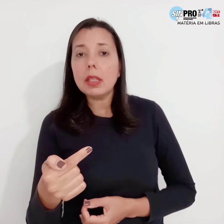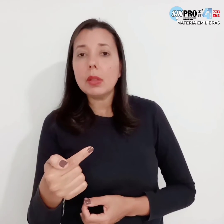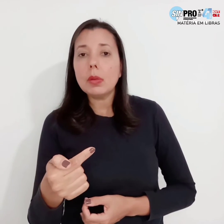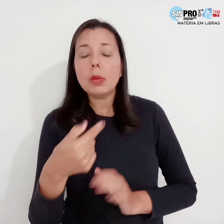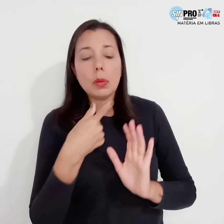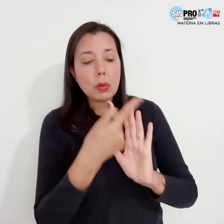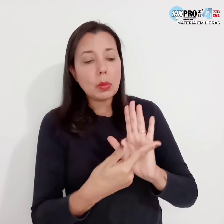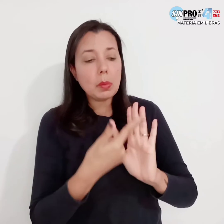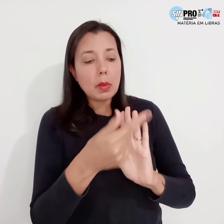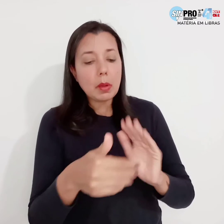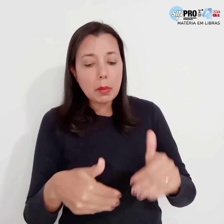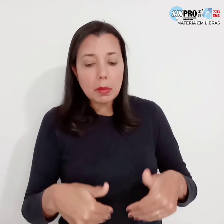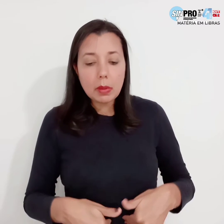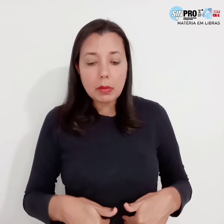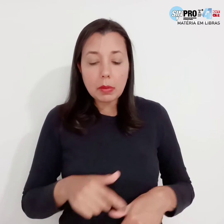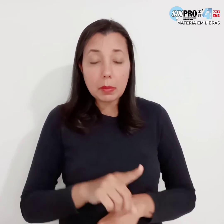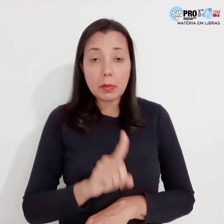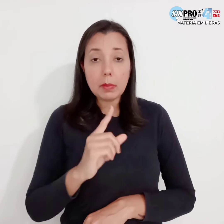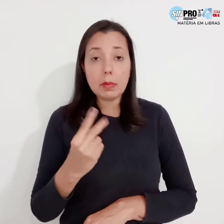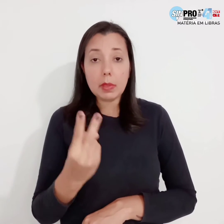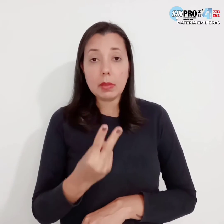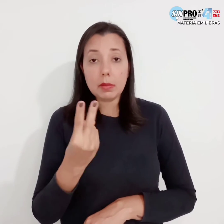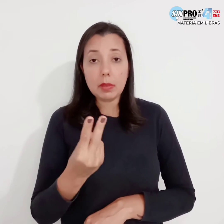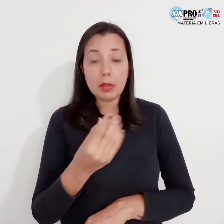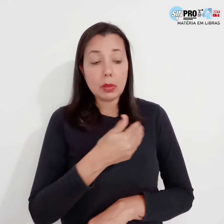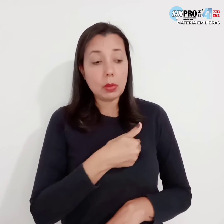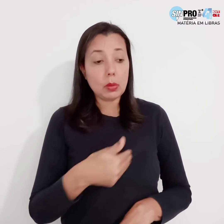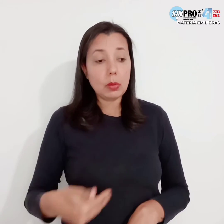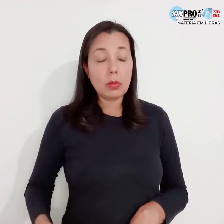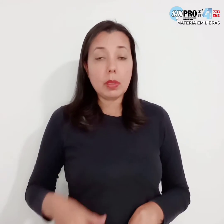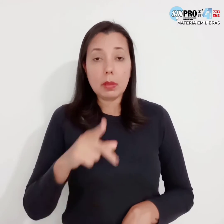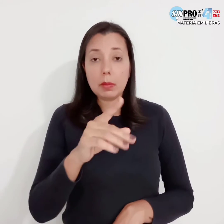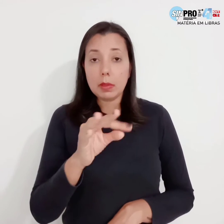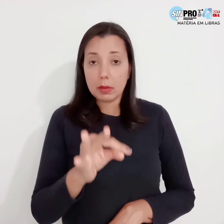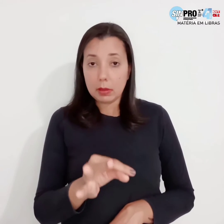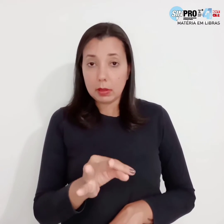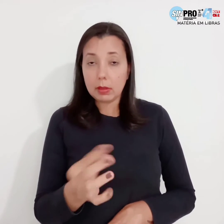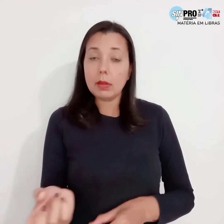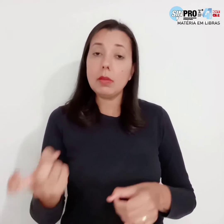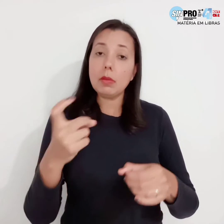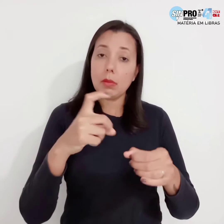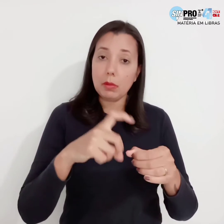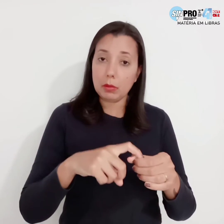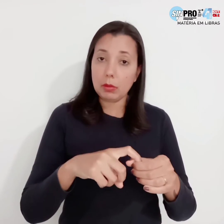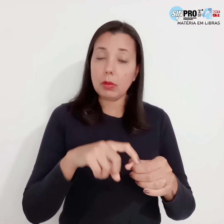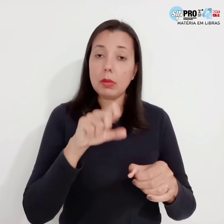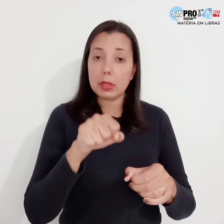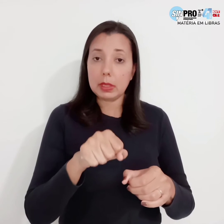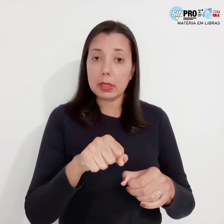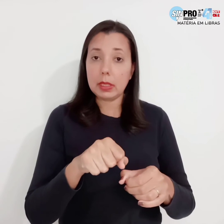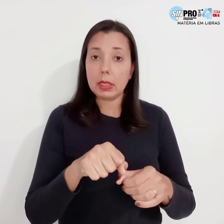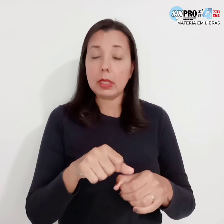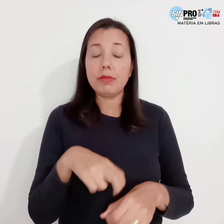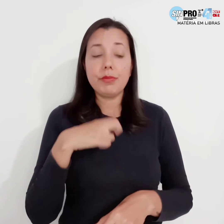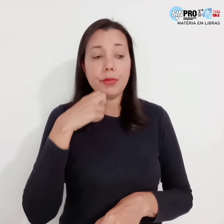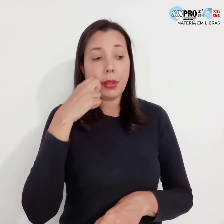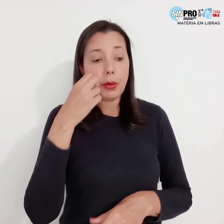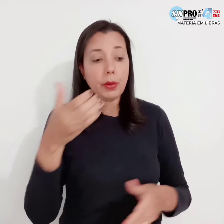fome pela primeira vez nos governos petistas, voltou de forma vergonhosa para